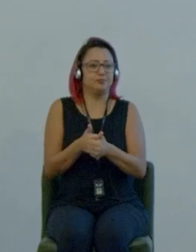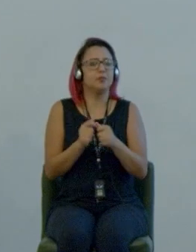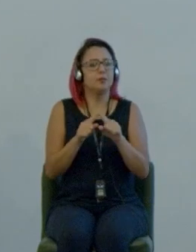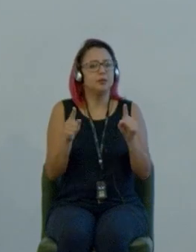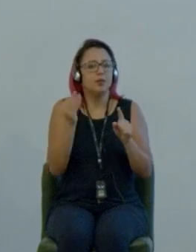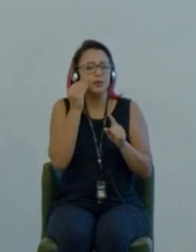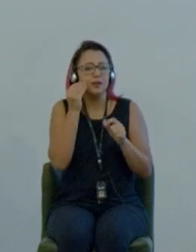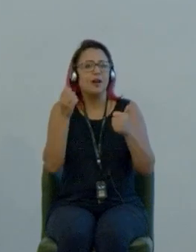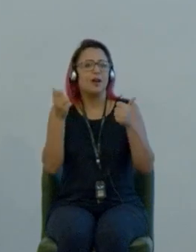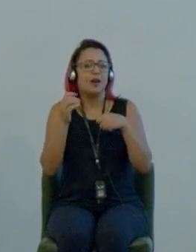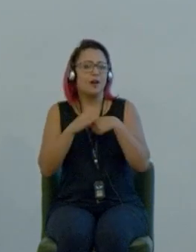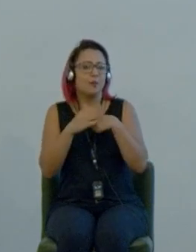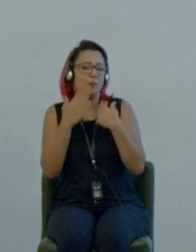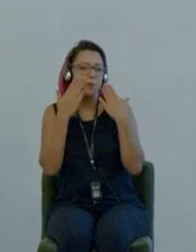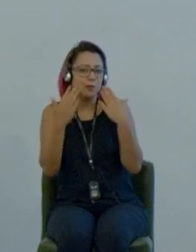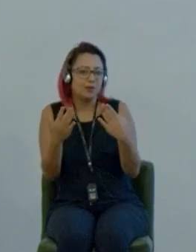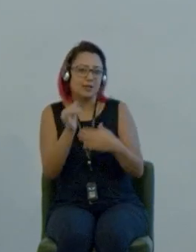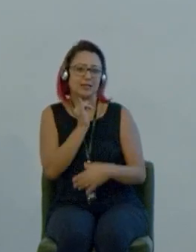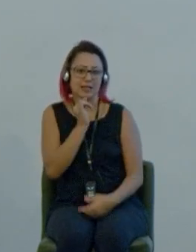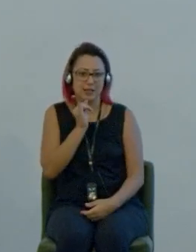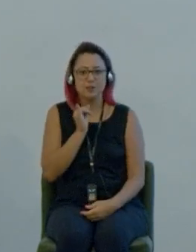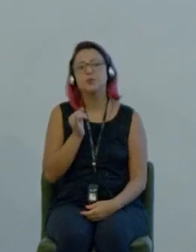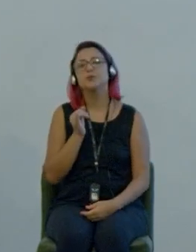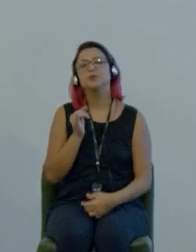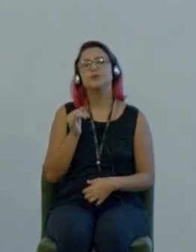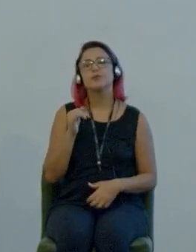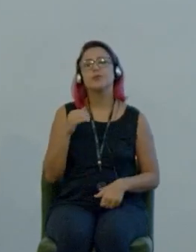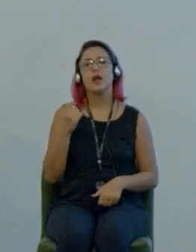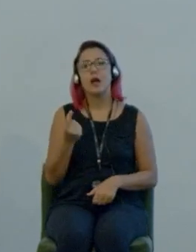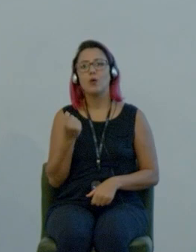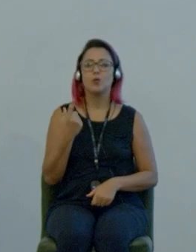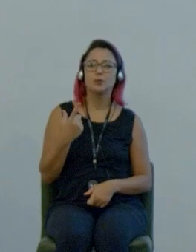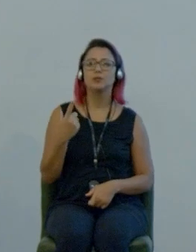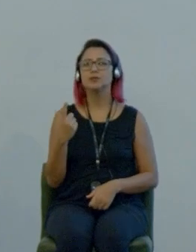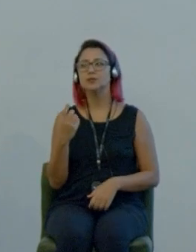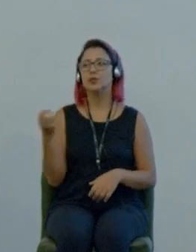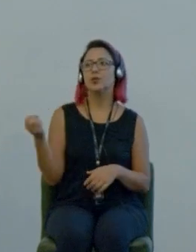de ces lentilles, certaines de ces nouvelles manières de regarder.